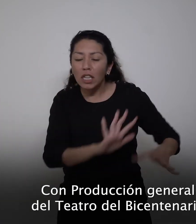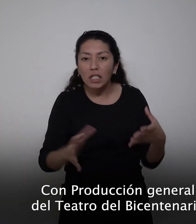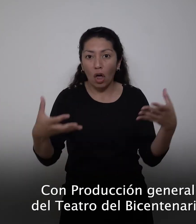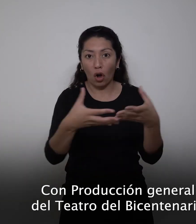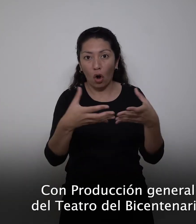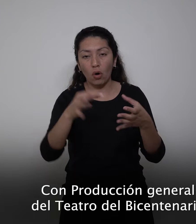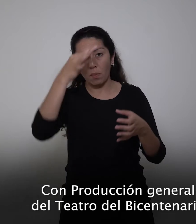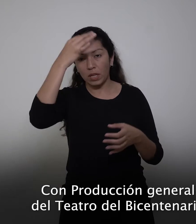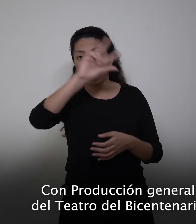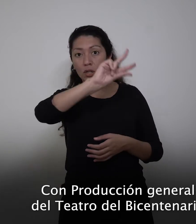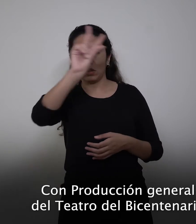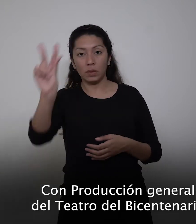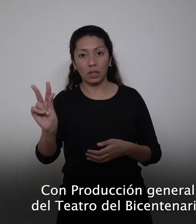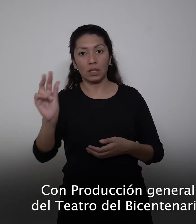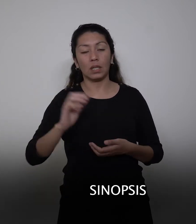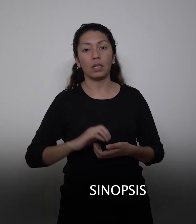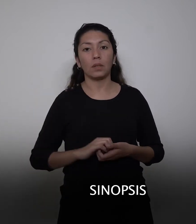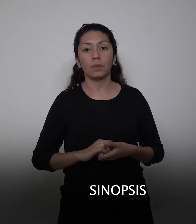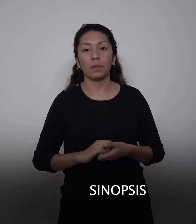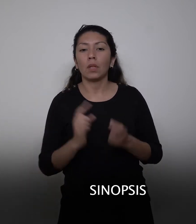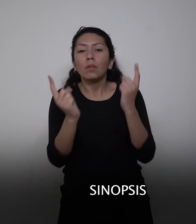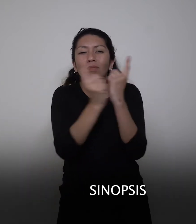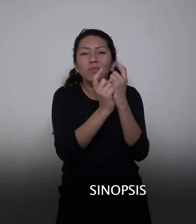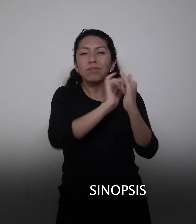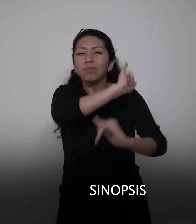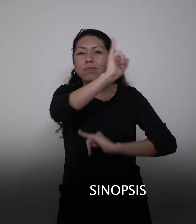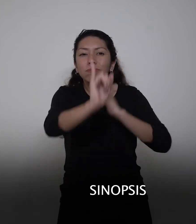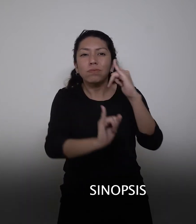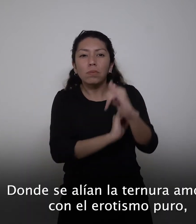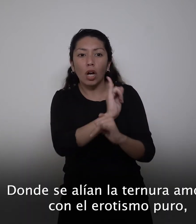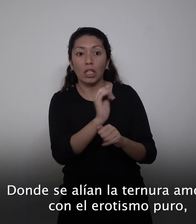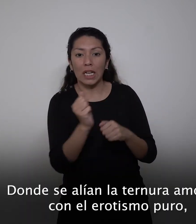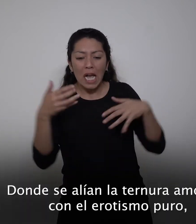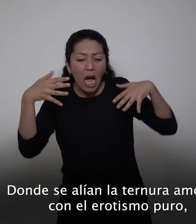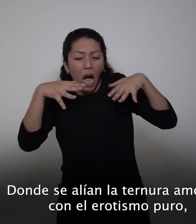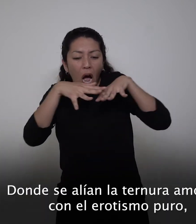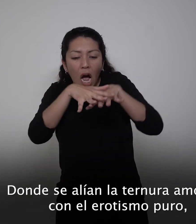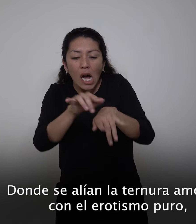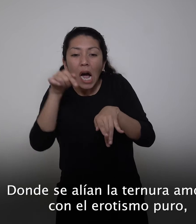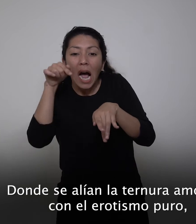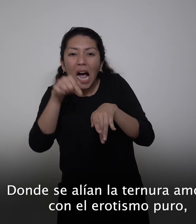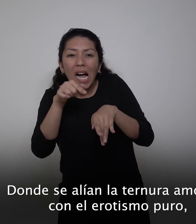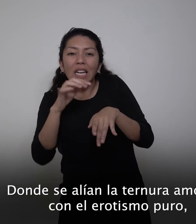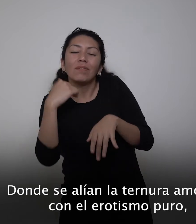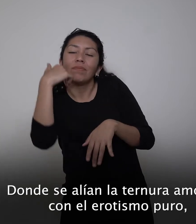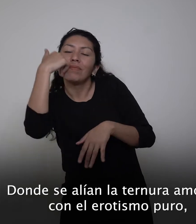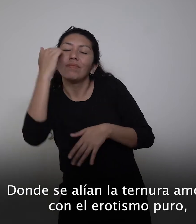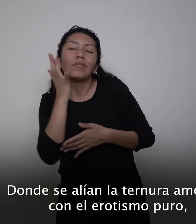Bicentenario sinopsis donde se alían la ternura amorosa